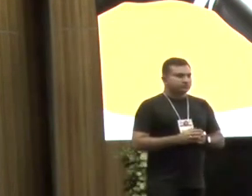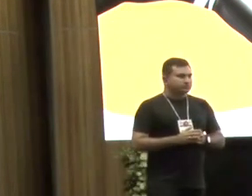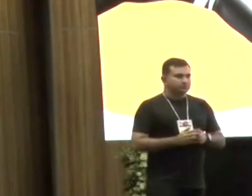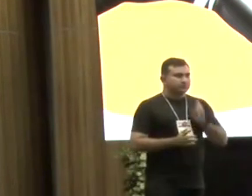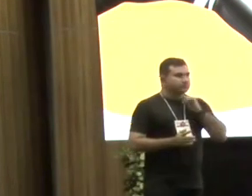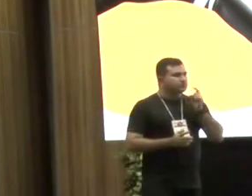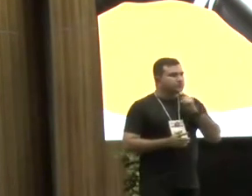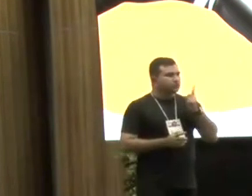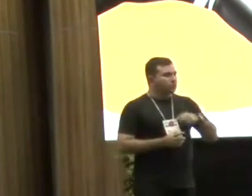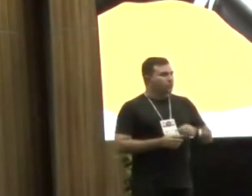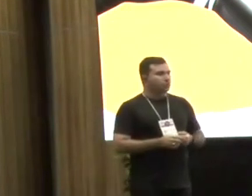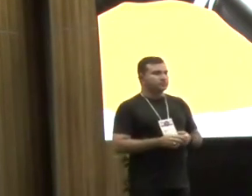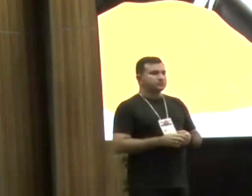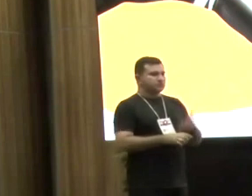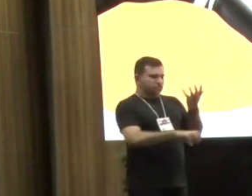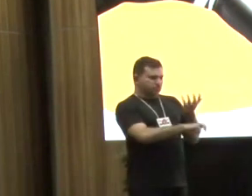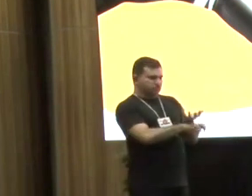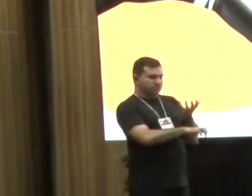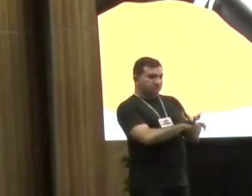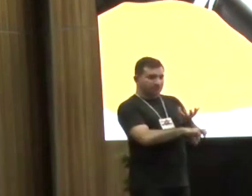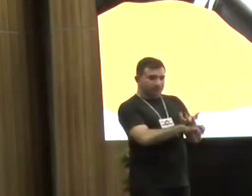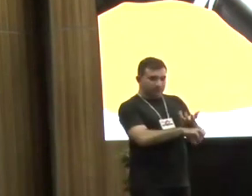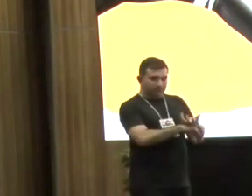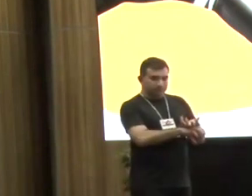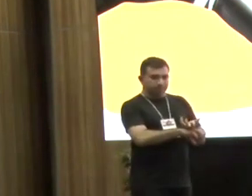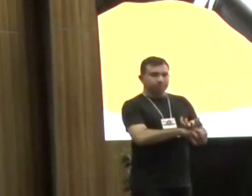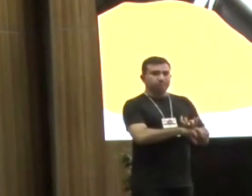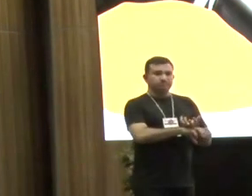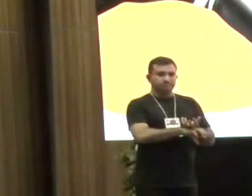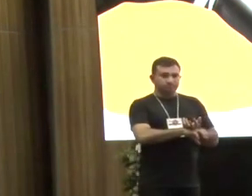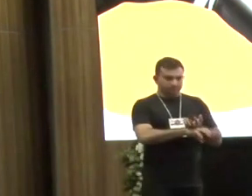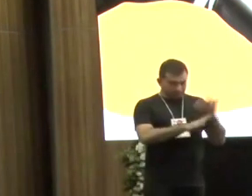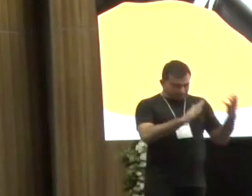criar a disciplina de empreendedorismo.